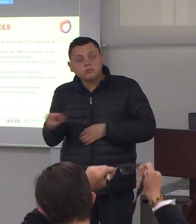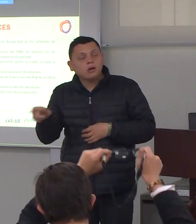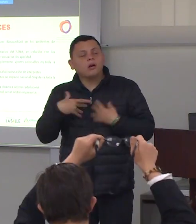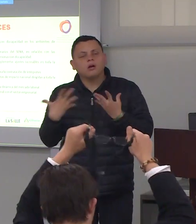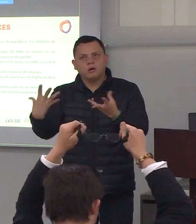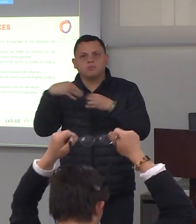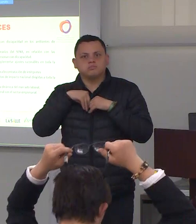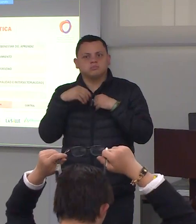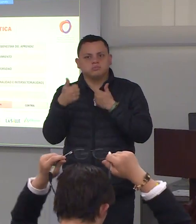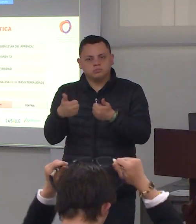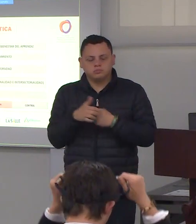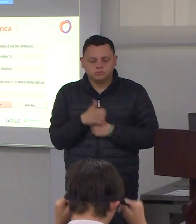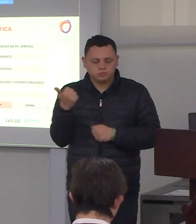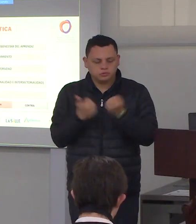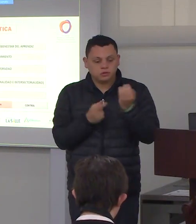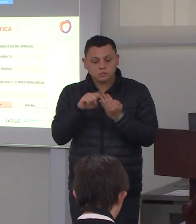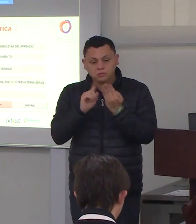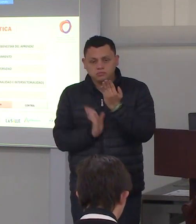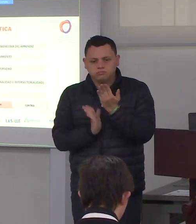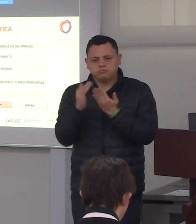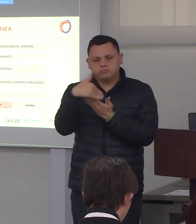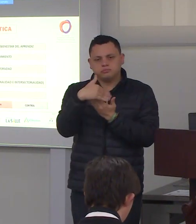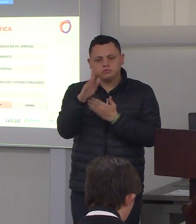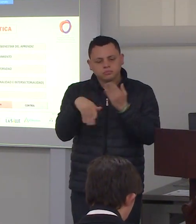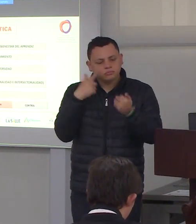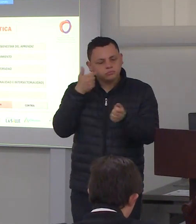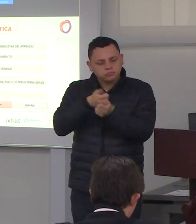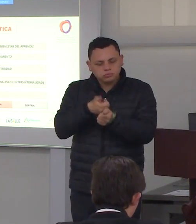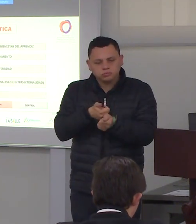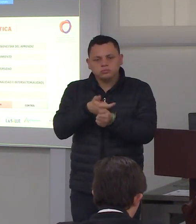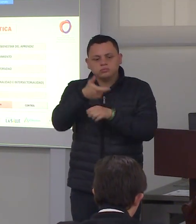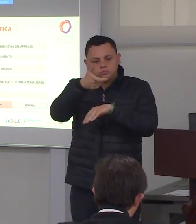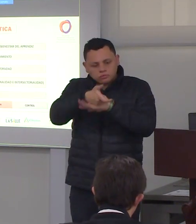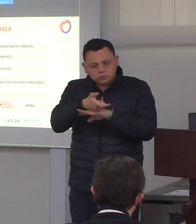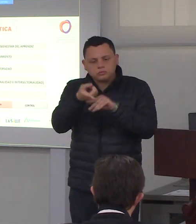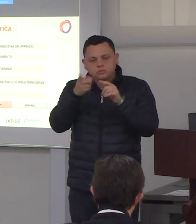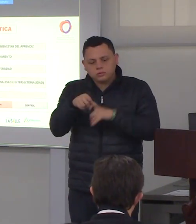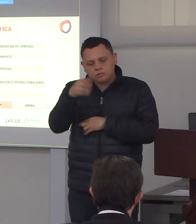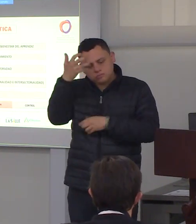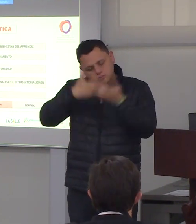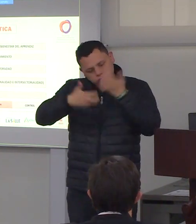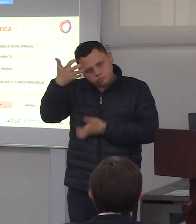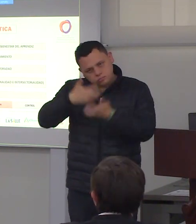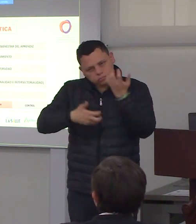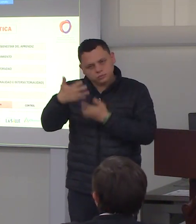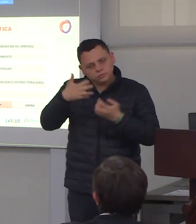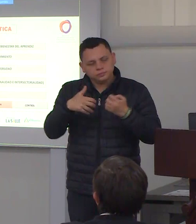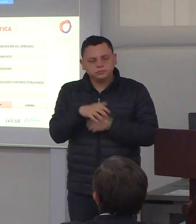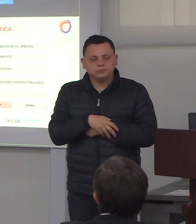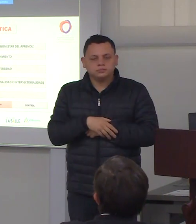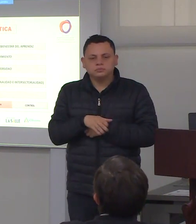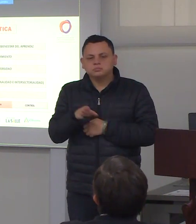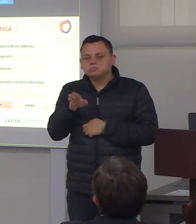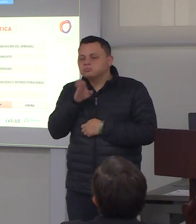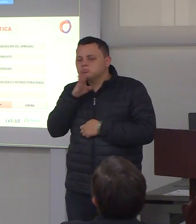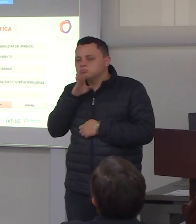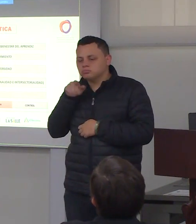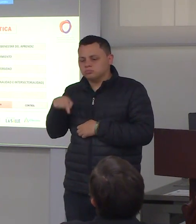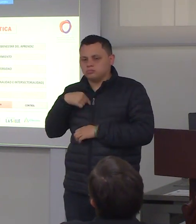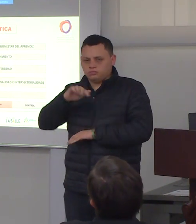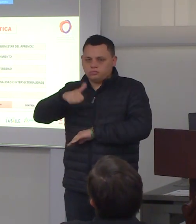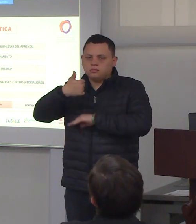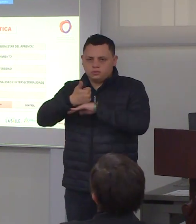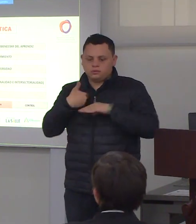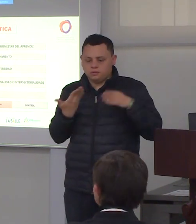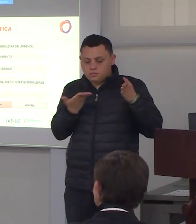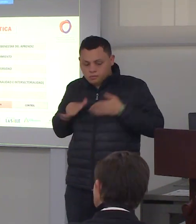Y pues esto tiene un eje transversal de seguimiento, control y evaluación, que es generado por nuestra dirección